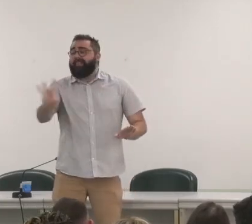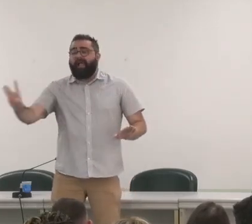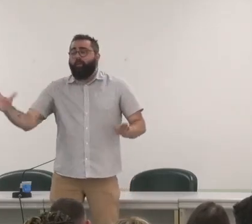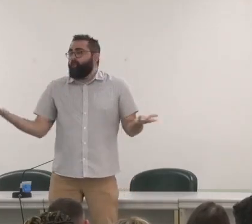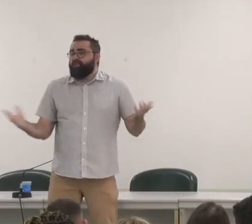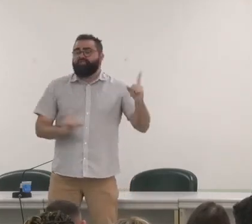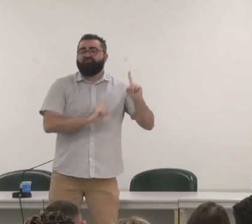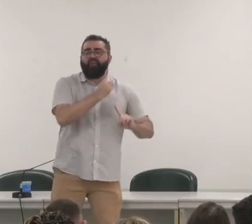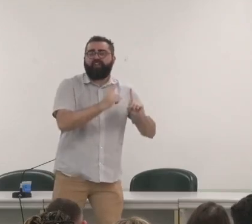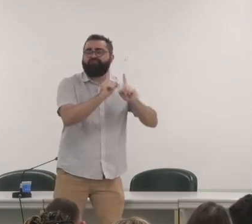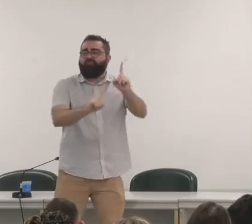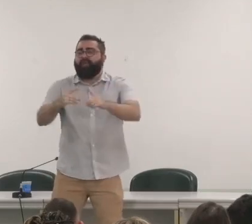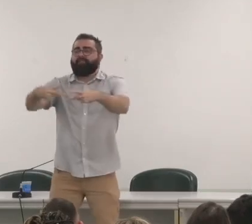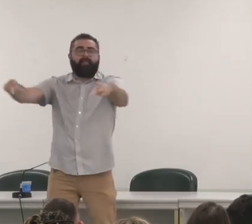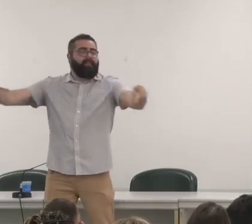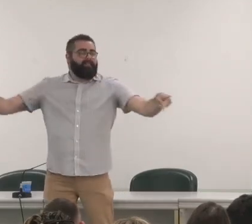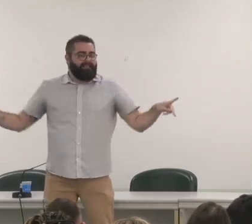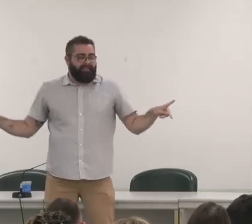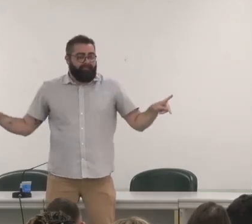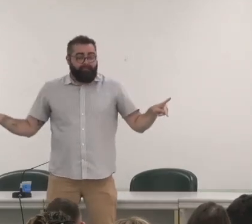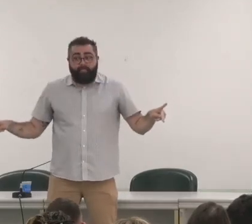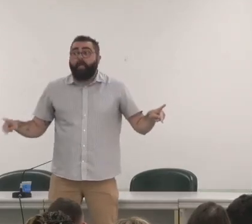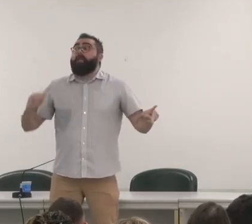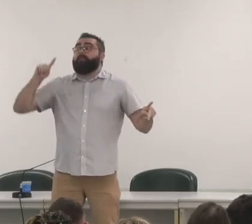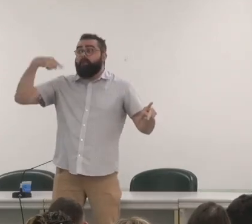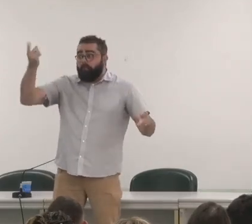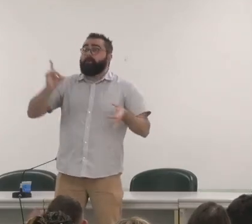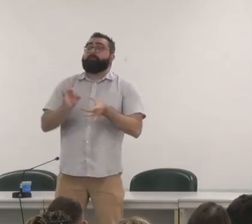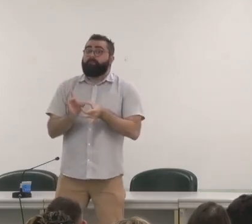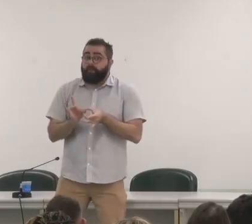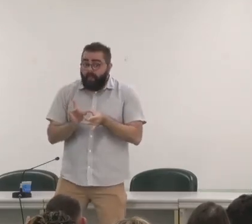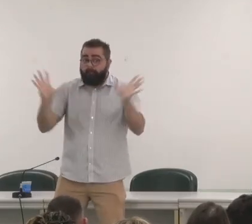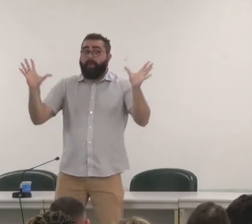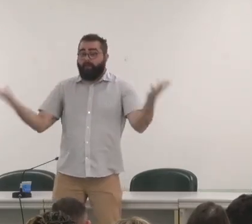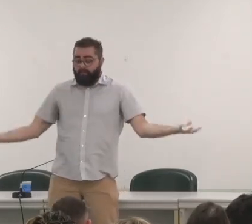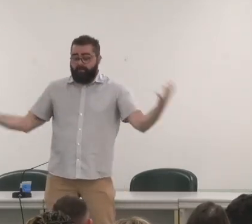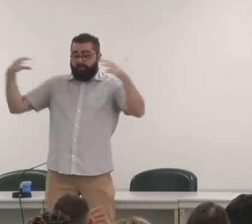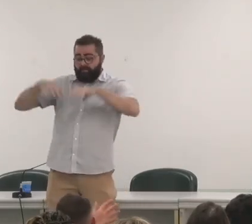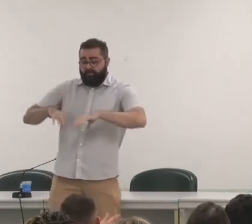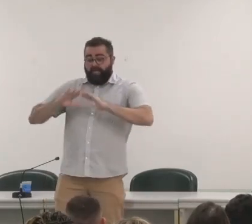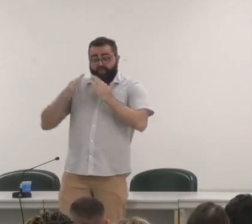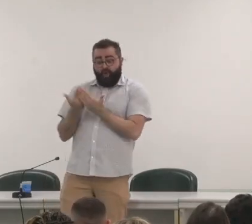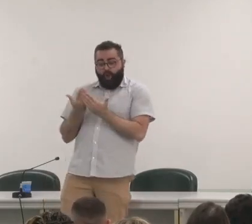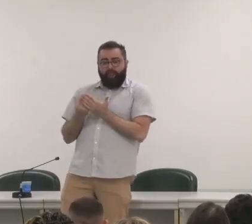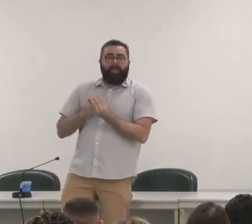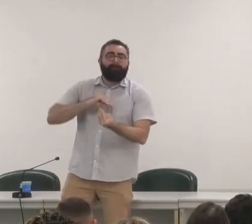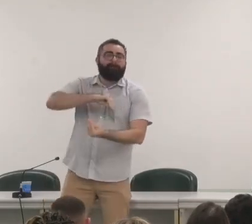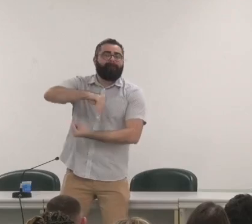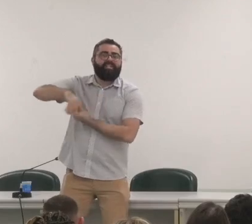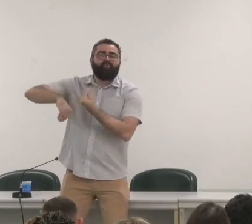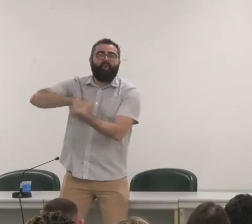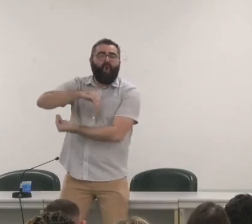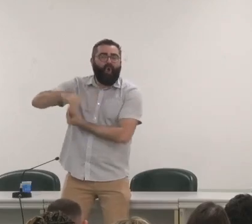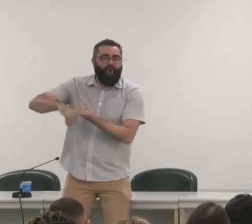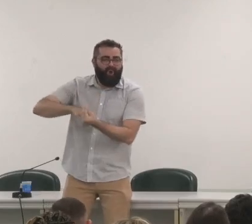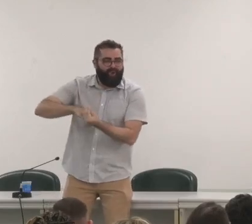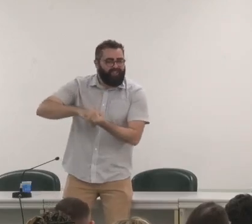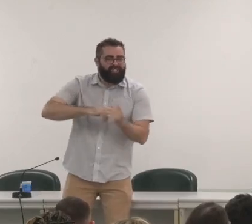pessoa surda acabava por estar isolada em suas famílias, se utilizando de sinais domésticos. E quando